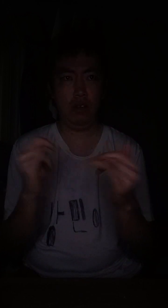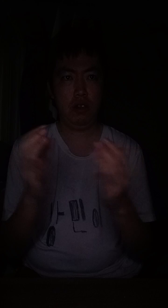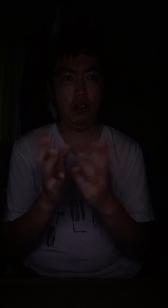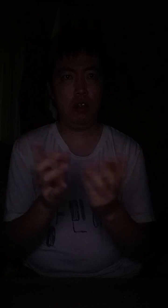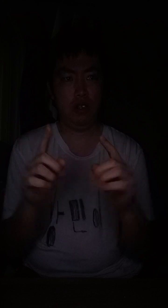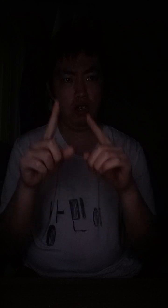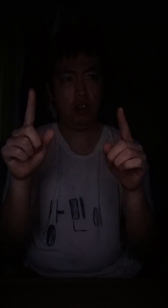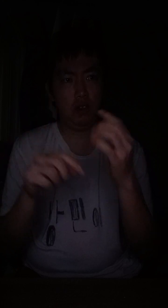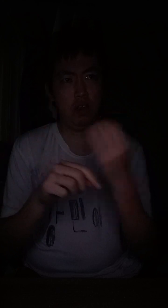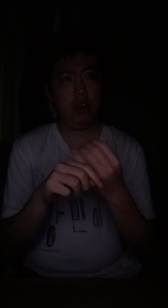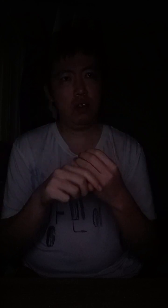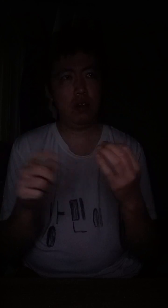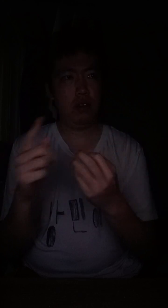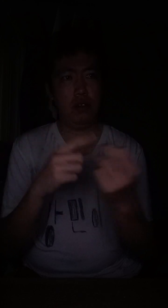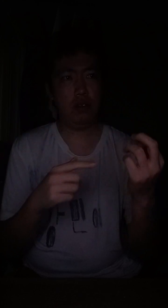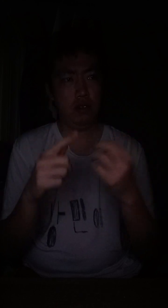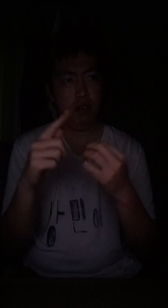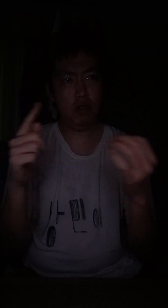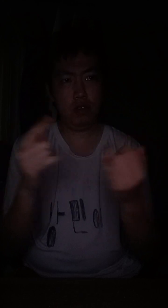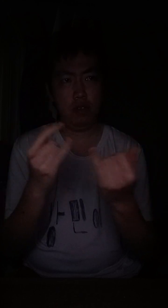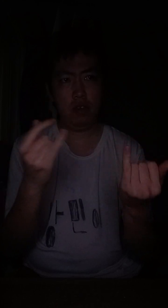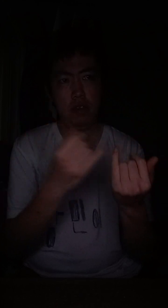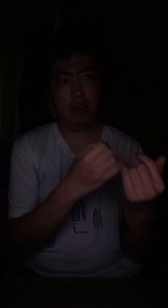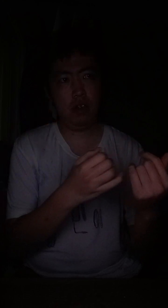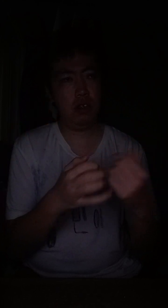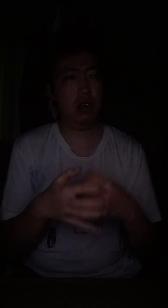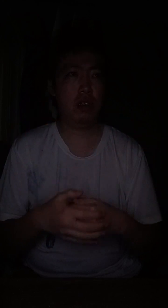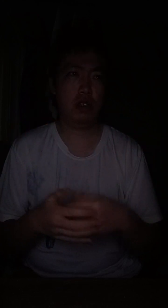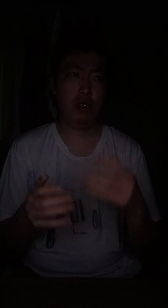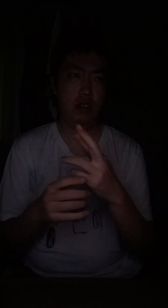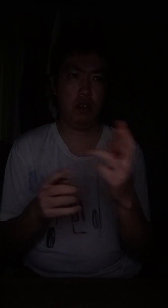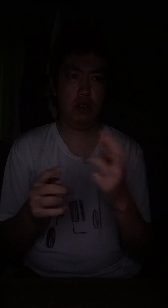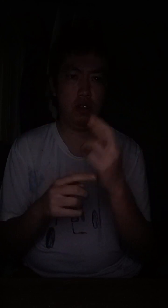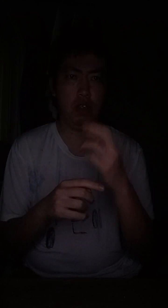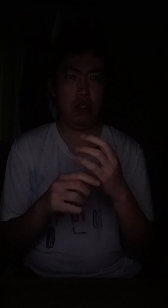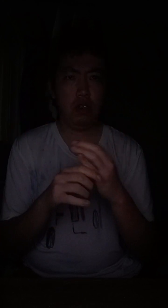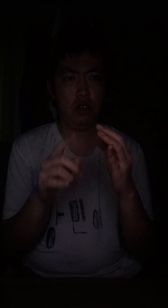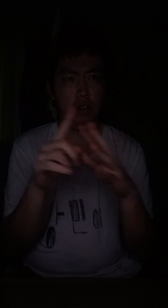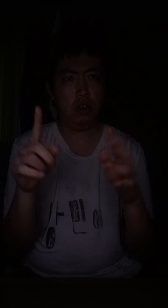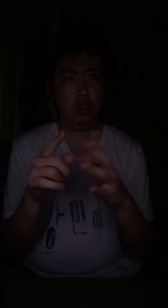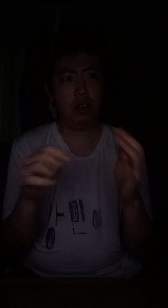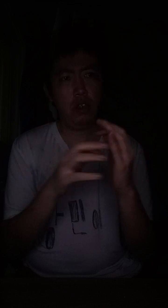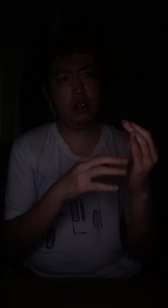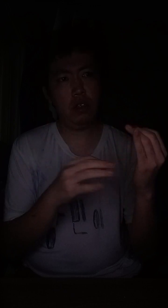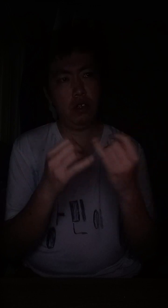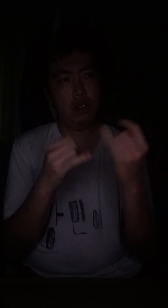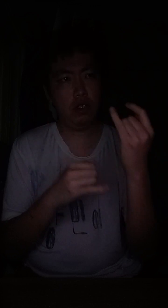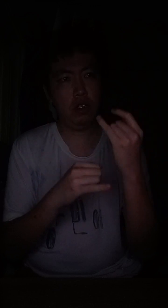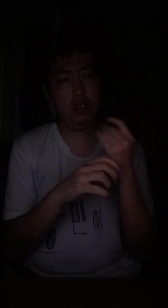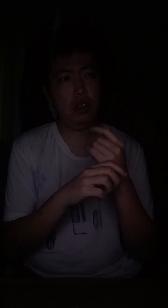카메라 외에 다른 곳에도 카메라가 달려 있었는데 이런 불법 개조 스마트폰은 인터넷에서 쉽게 구할 수 있었습니다.